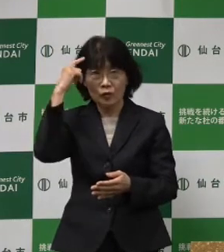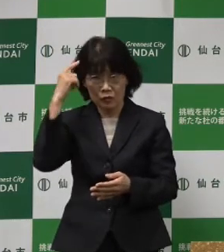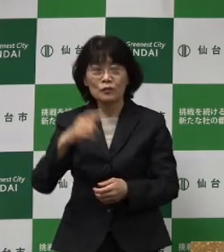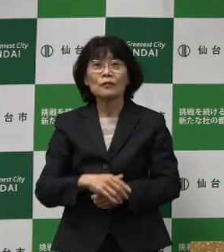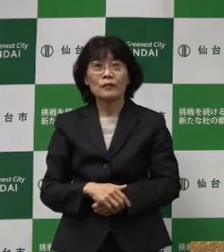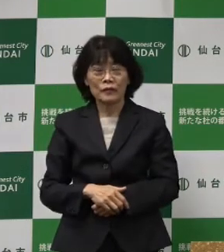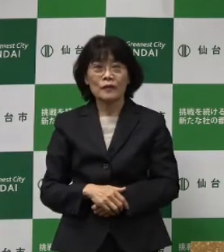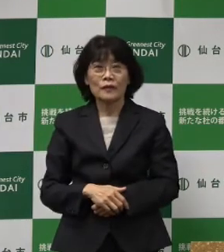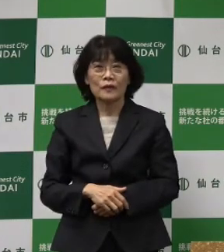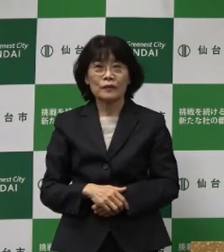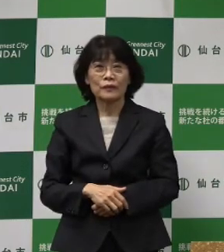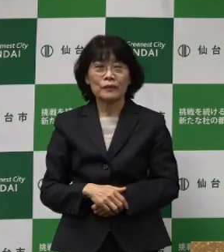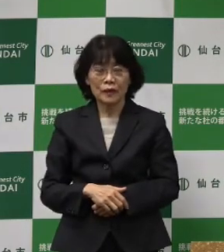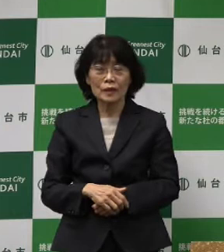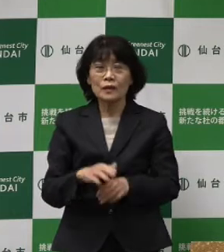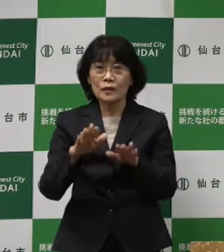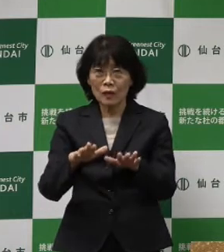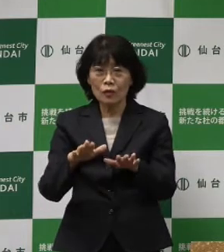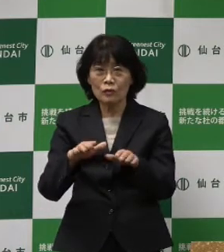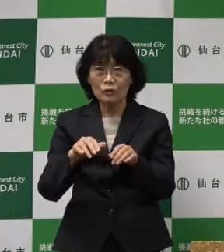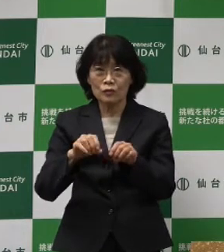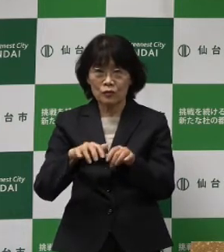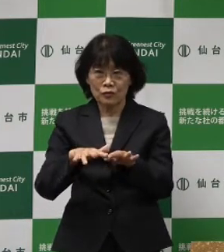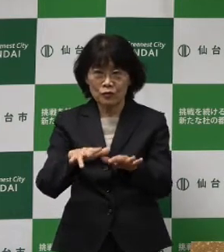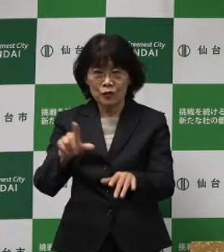ば今のこういう状況であるならば